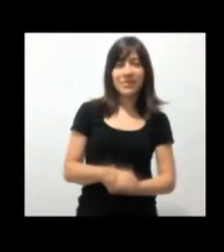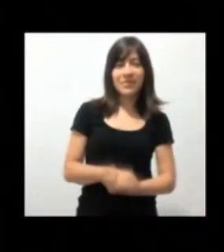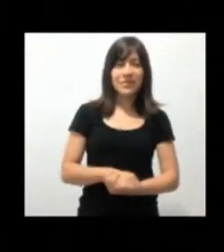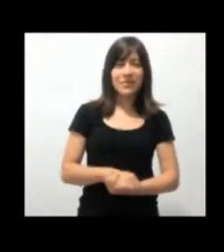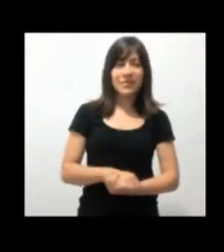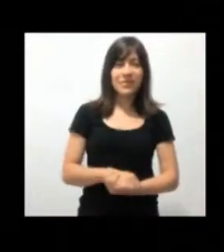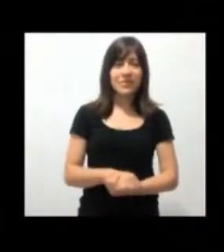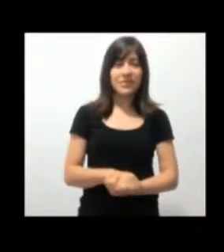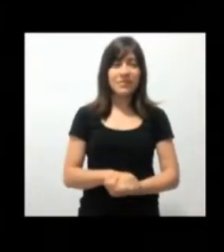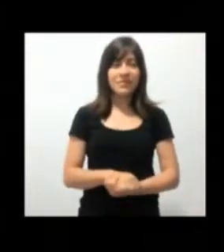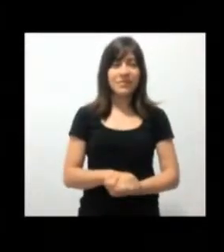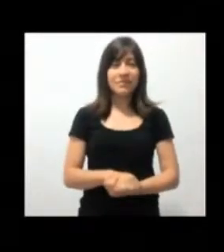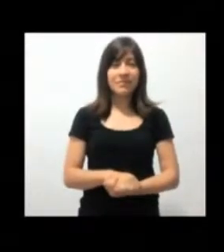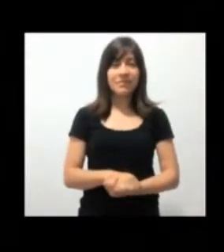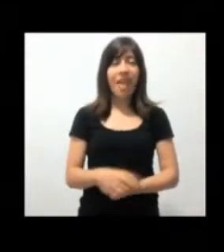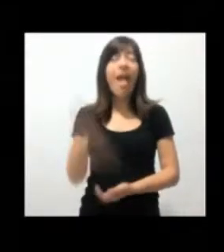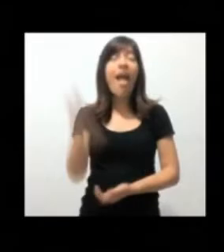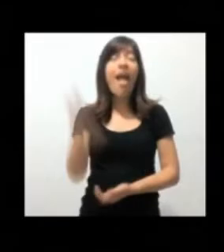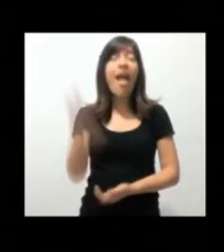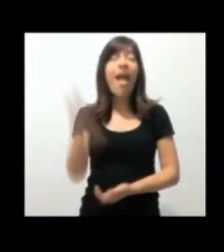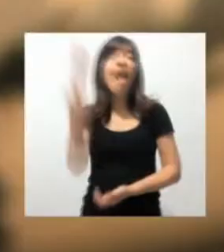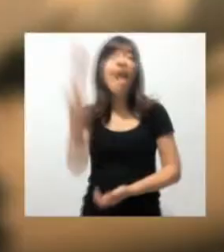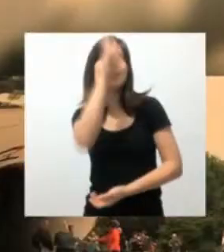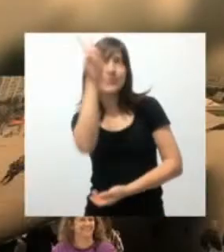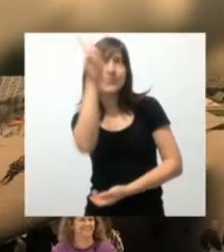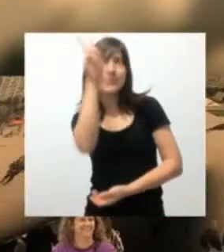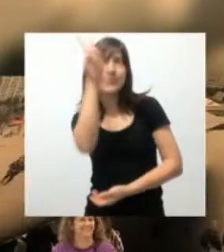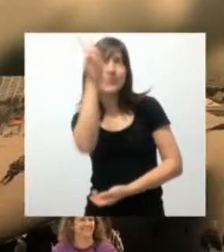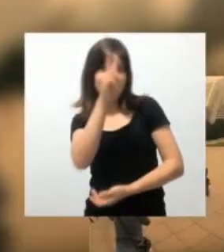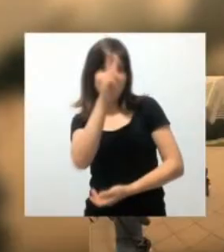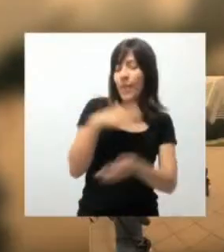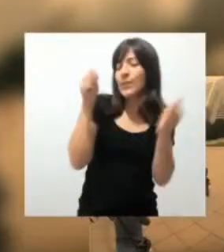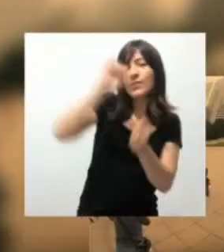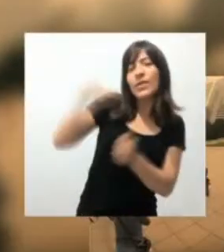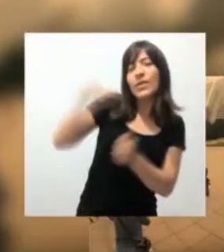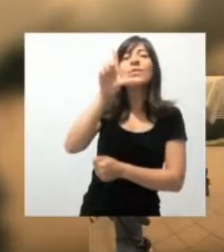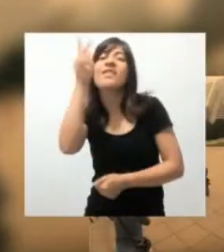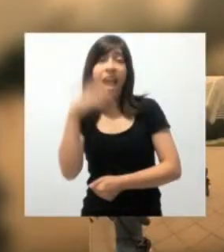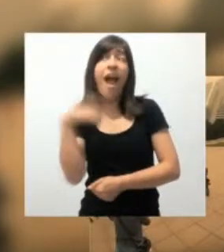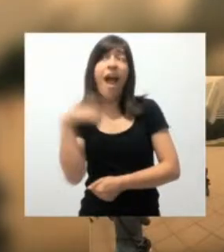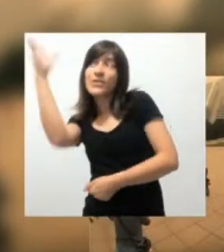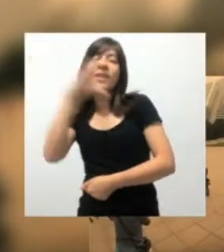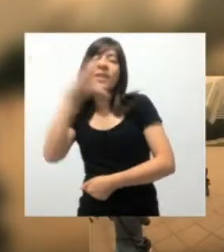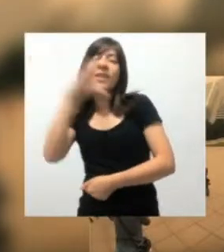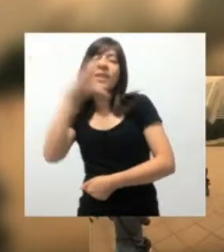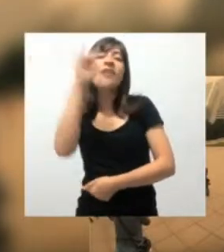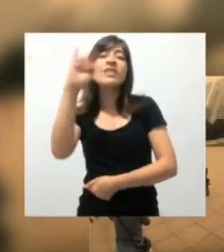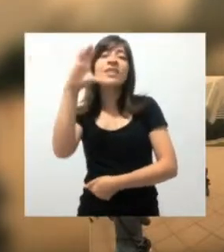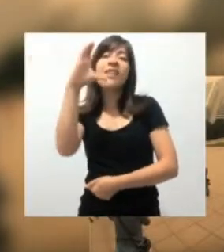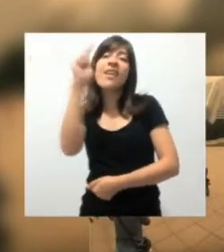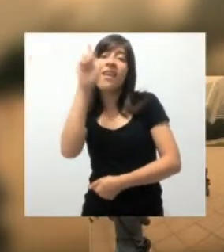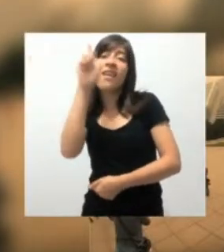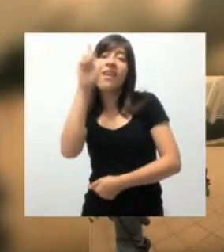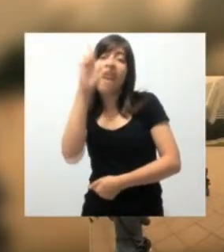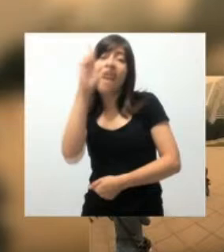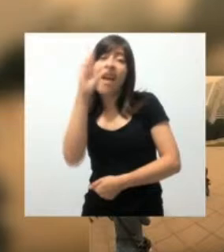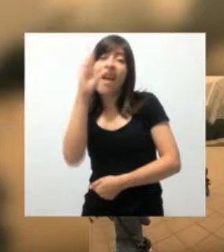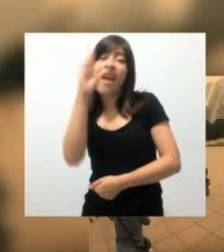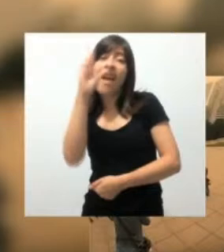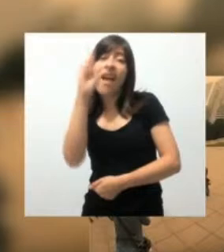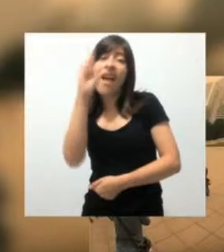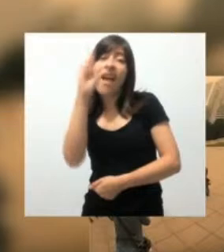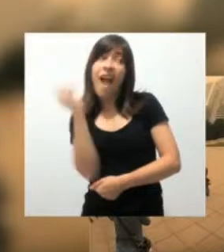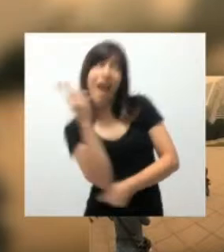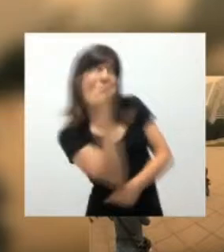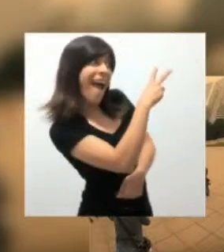Chicago. Olha eu e ela aí, gente. Olha aí que felicidade. Olha que cara boa. Então, Chicago é uma